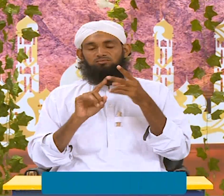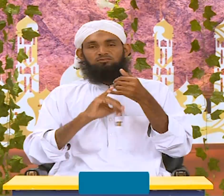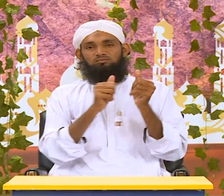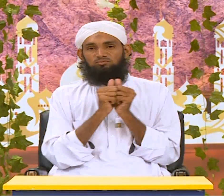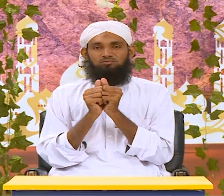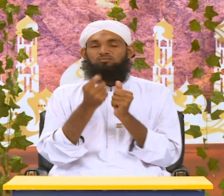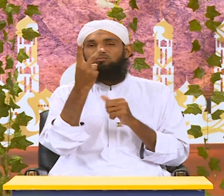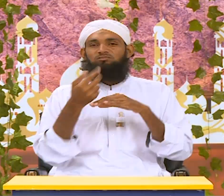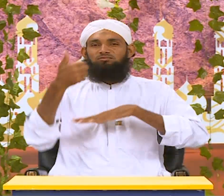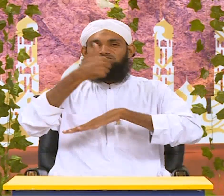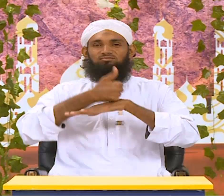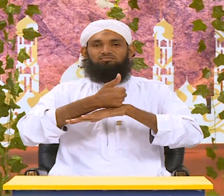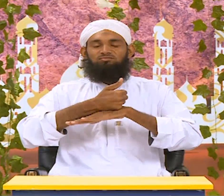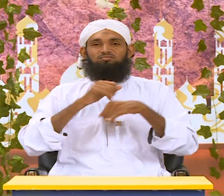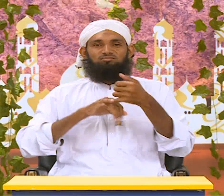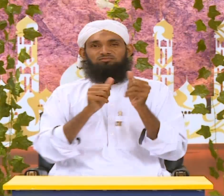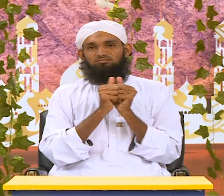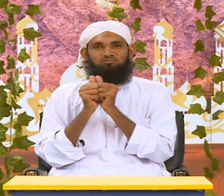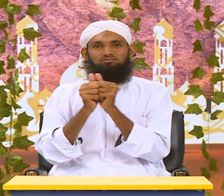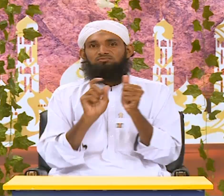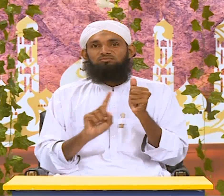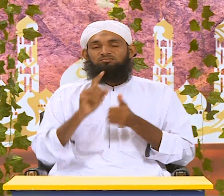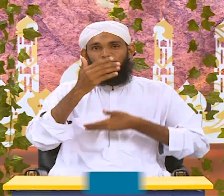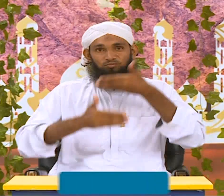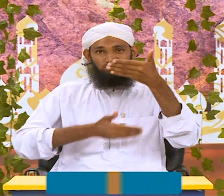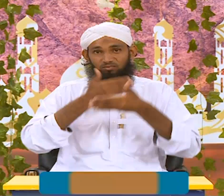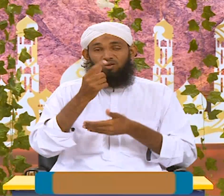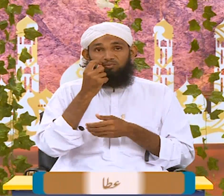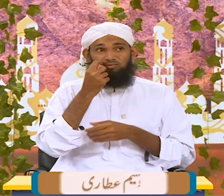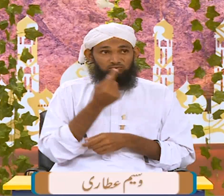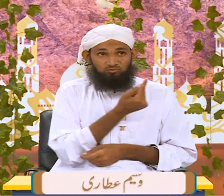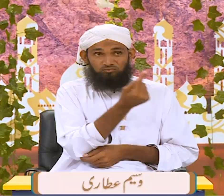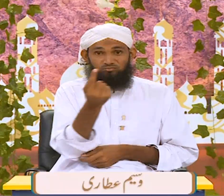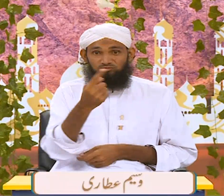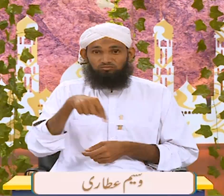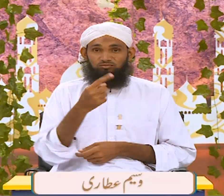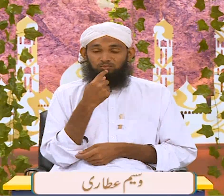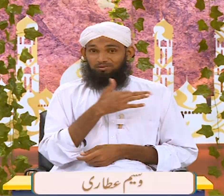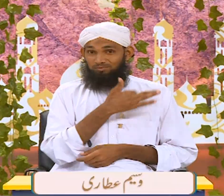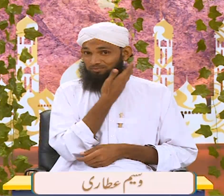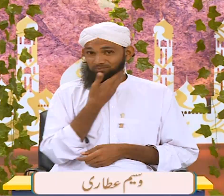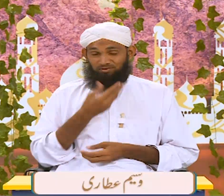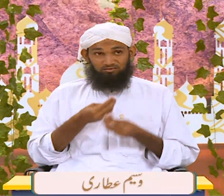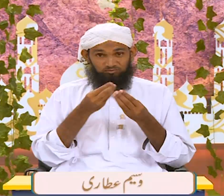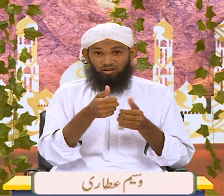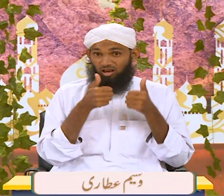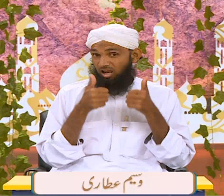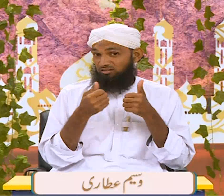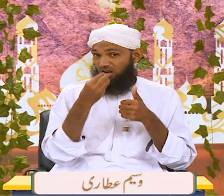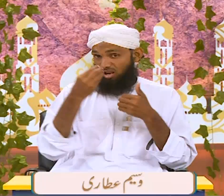عمر فاروق اعظم رضی اللہ عنہ سے مروی ہے، آپ فرماتے ہیں کہ اے لوگو، میں چاہتا تو تم سے اچھا کھانا کھاتا اور تم سے بہتر لباس